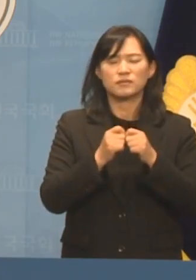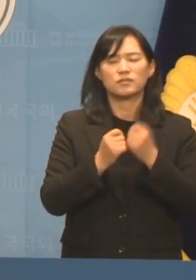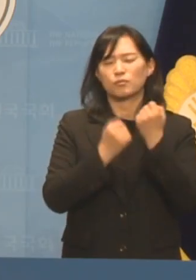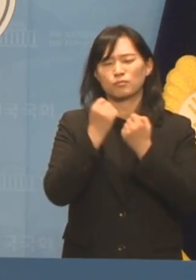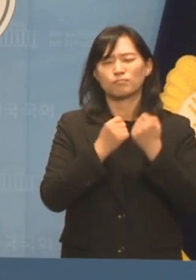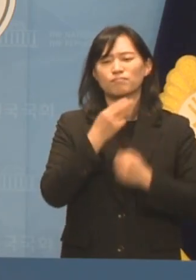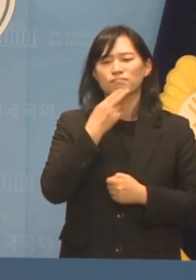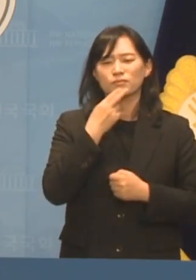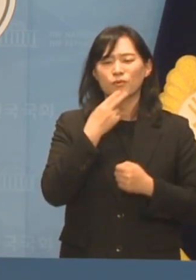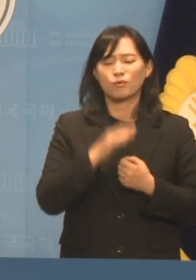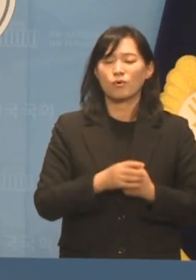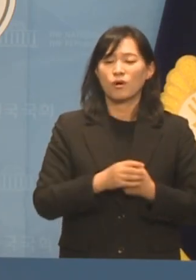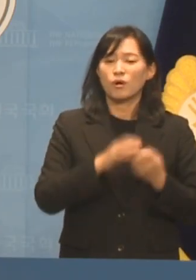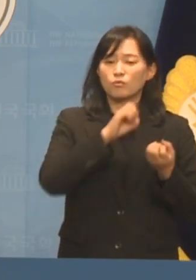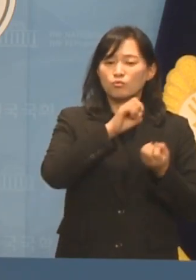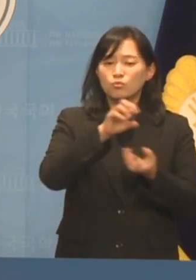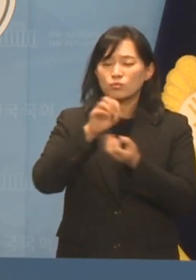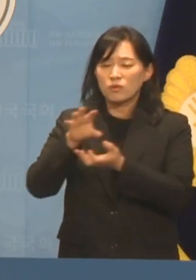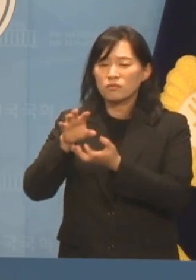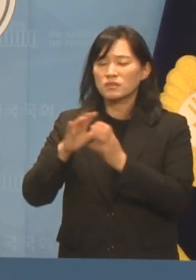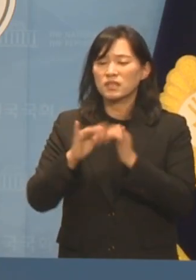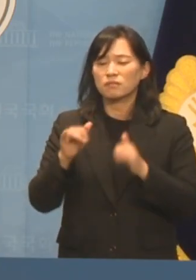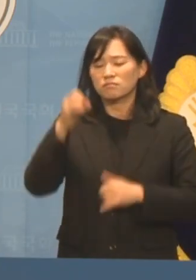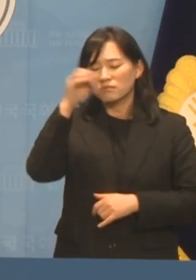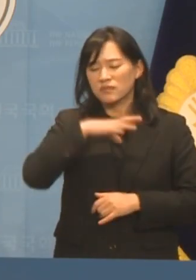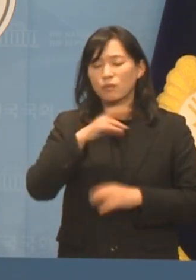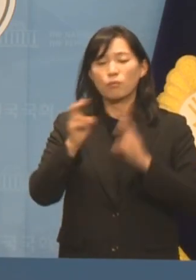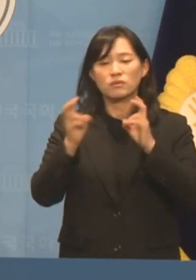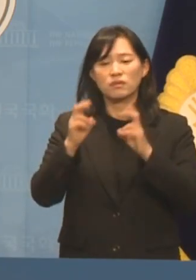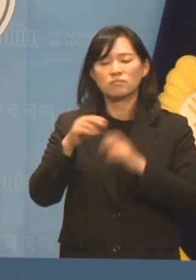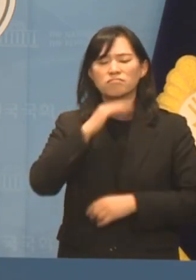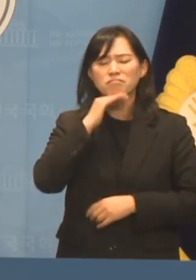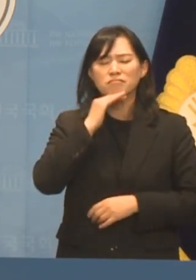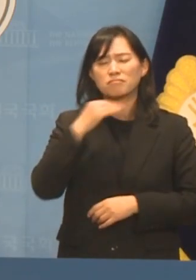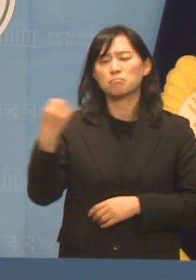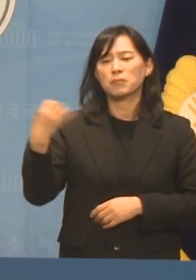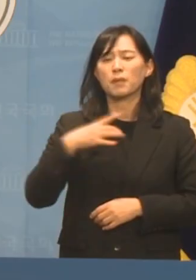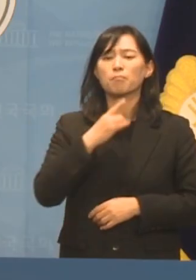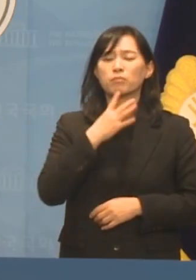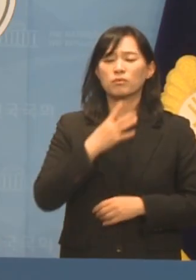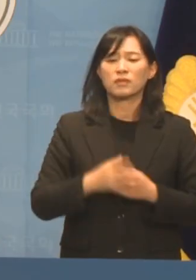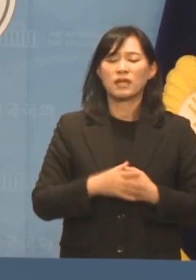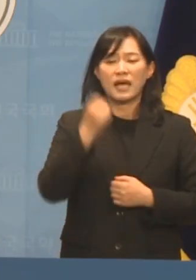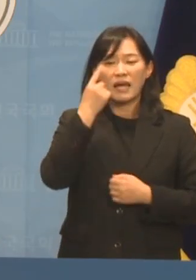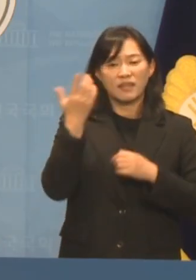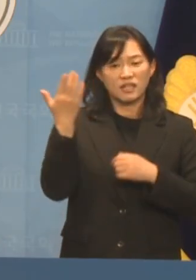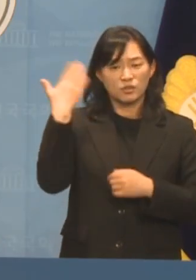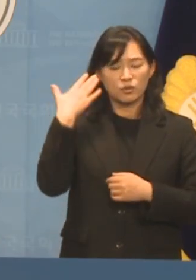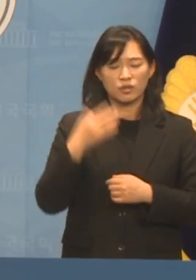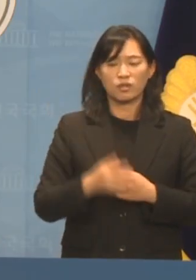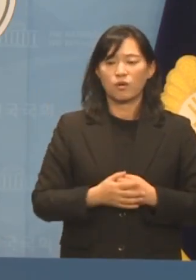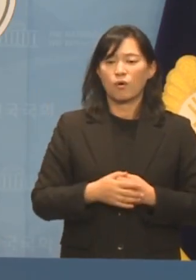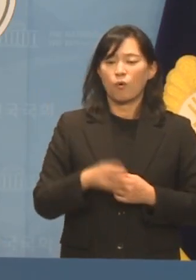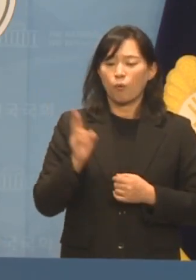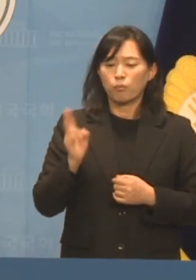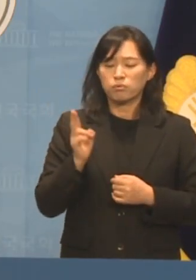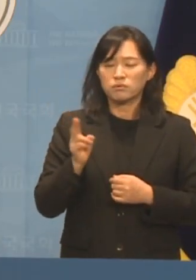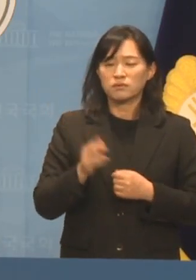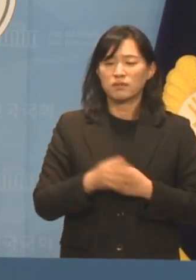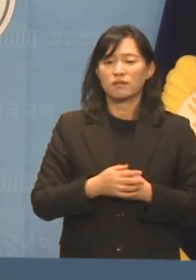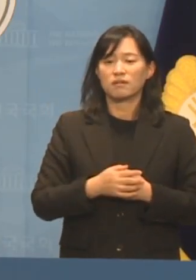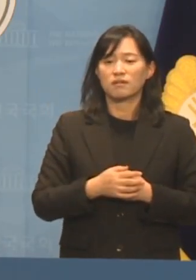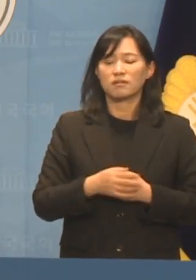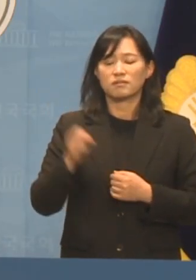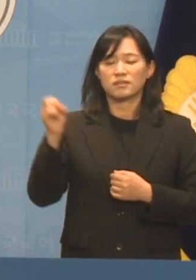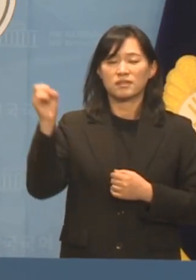있습니다. 운송사는 그저 기다려달란 말만 하고 있습니다. 약 한 달 전 홈플러스가 기사를 통해